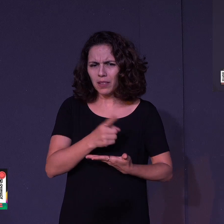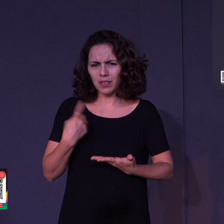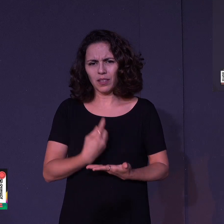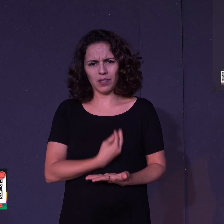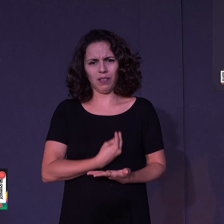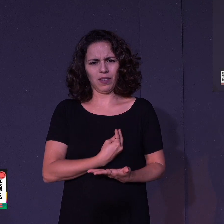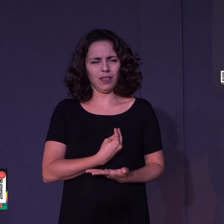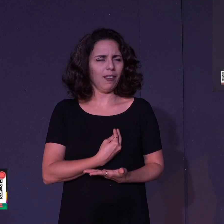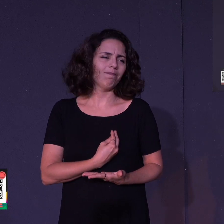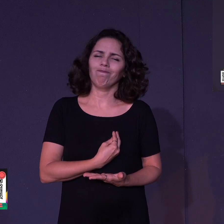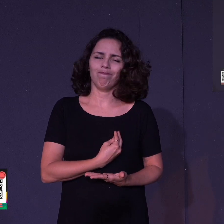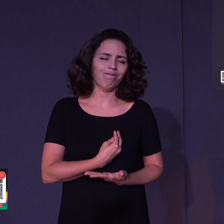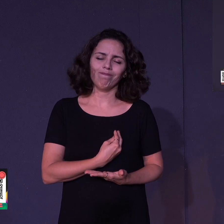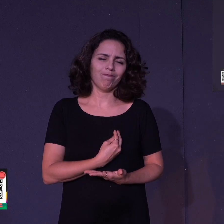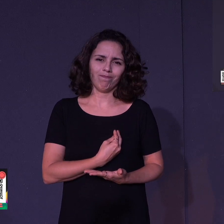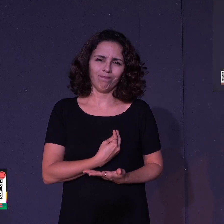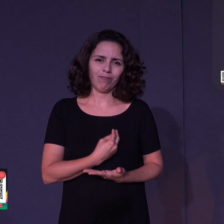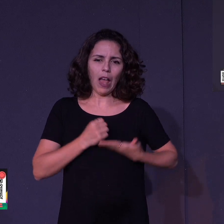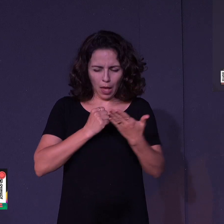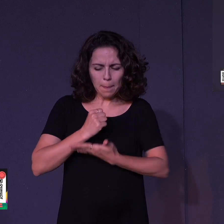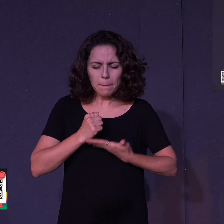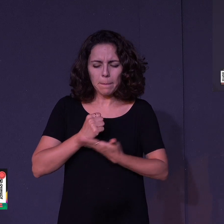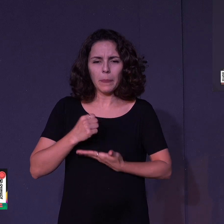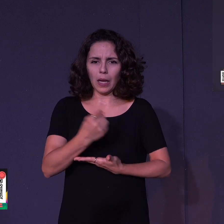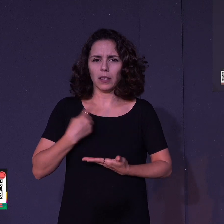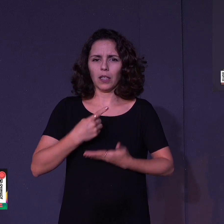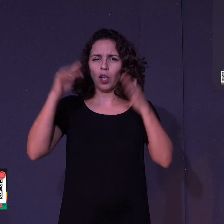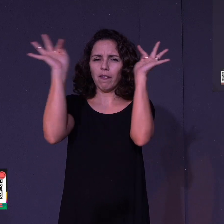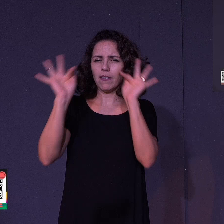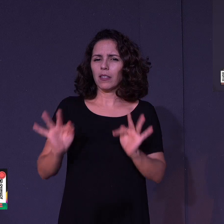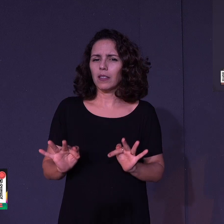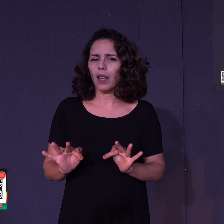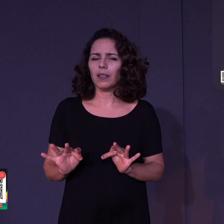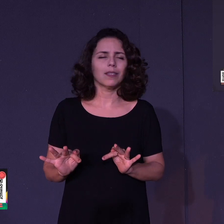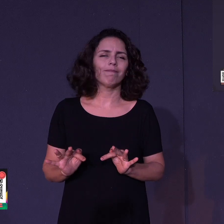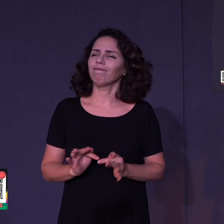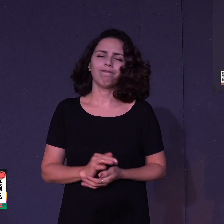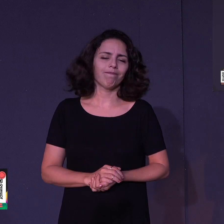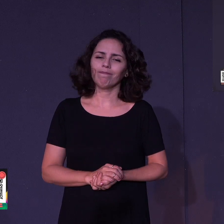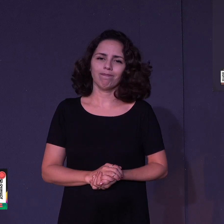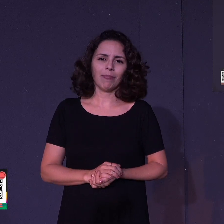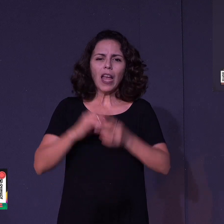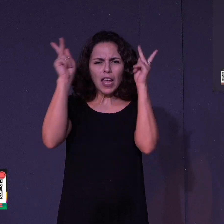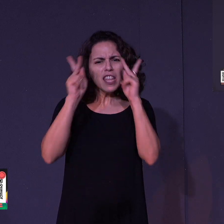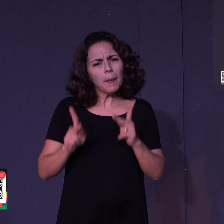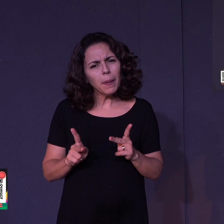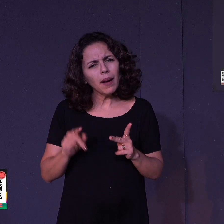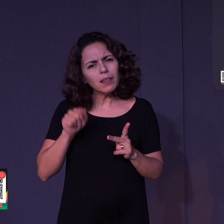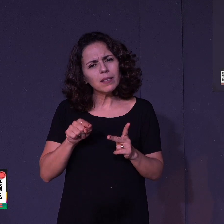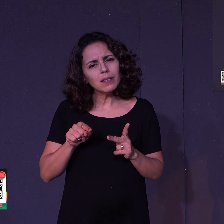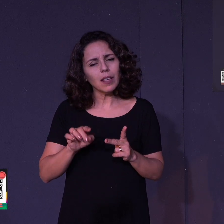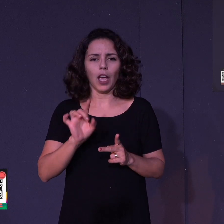pode ser o alicerce da nossa felicidade, e que não pode nos trazer a paz que somente Deus traz. Porque as